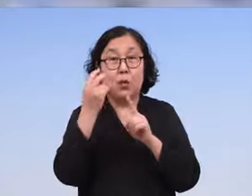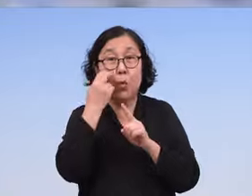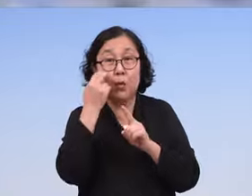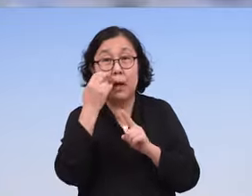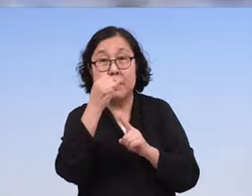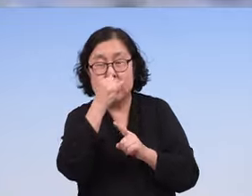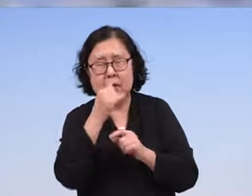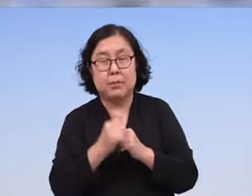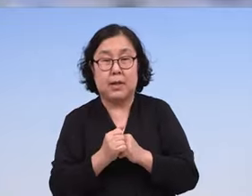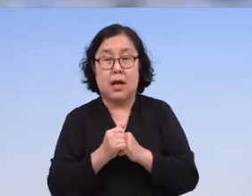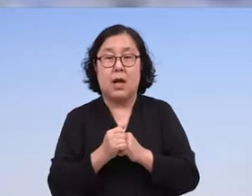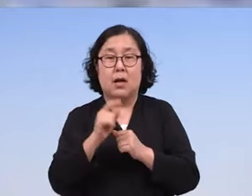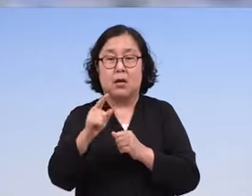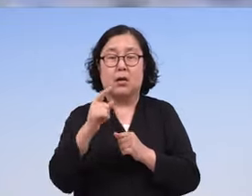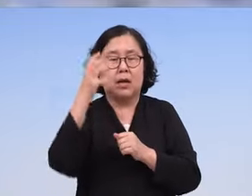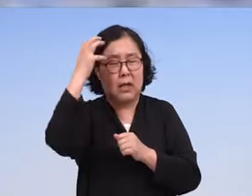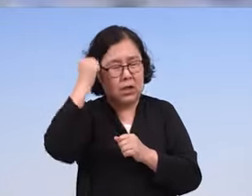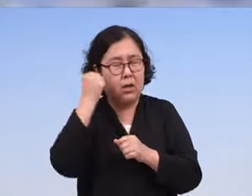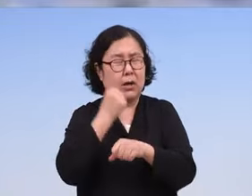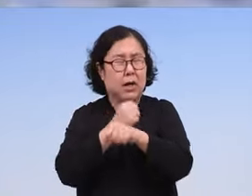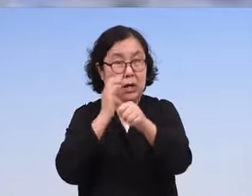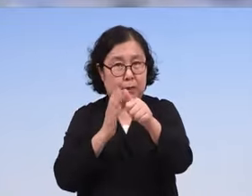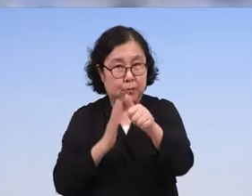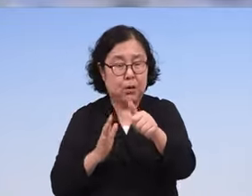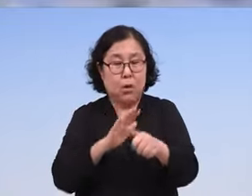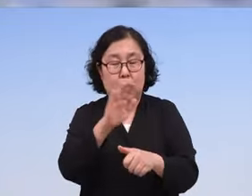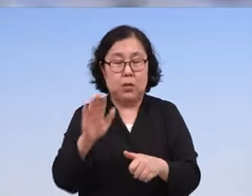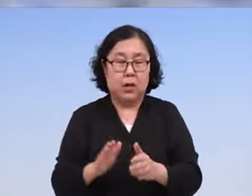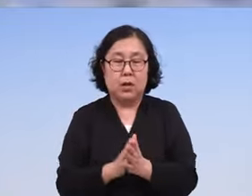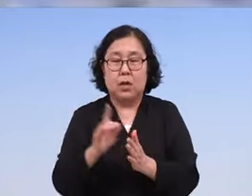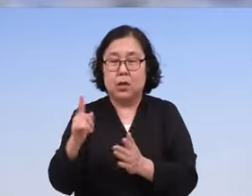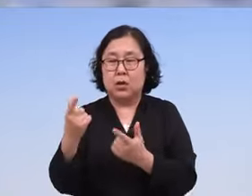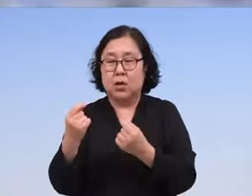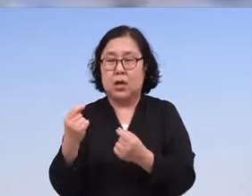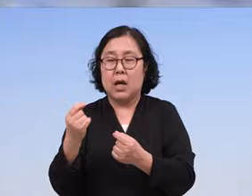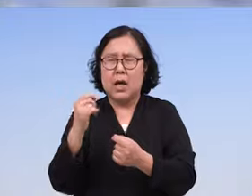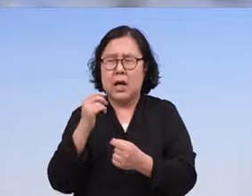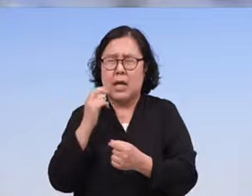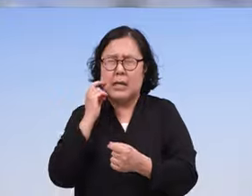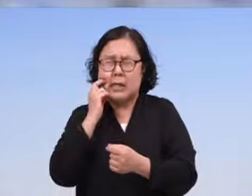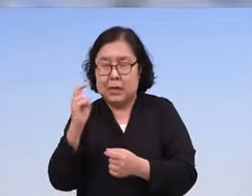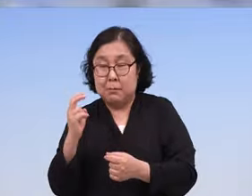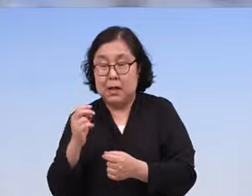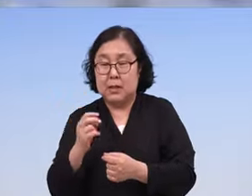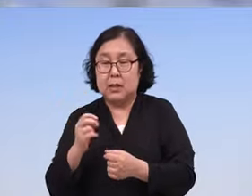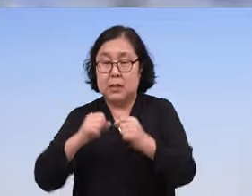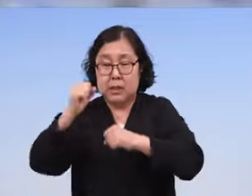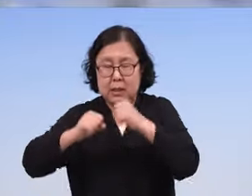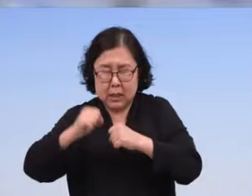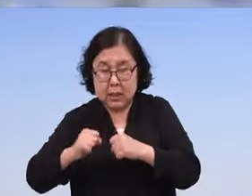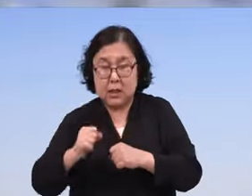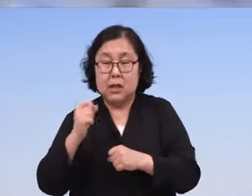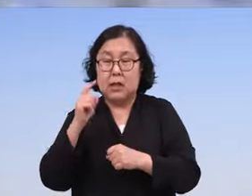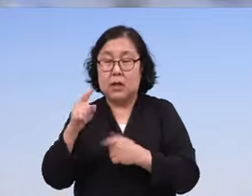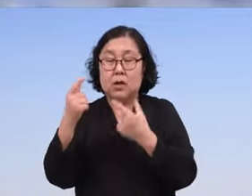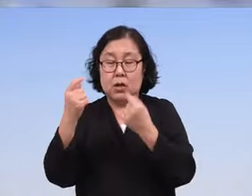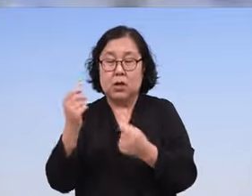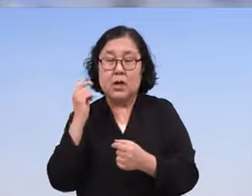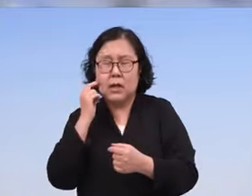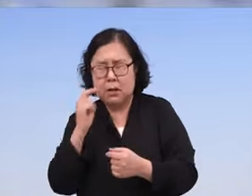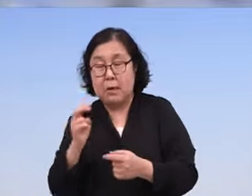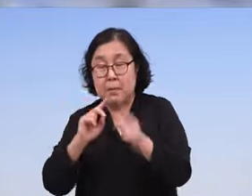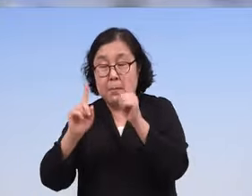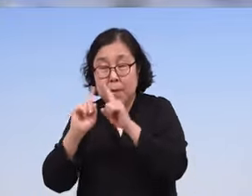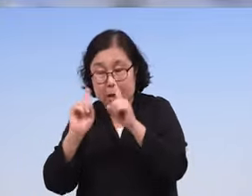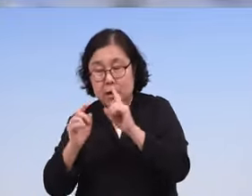우리는요 그 껍데기밖에 몰라가지고 사람들에 대해서 정절을 너무 잘해. 그렇게 심한 짓을? 그렇게 심한 말을? 그렇게